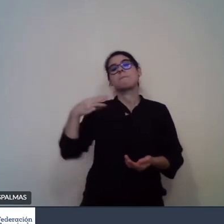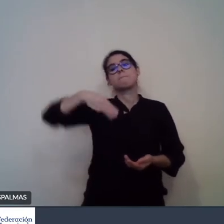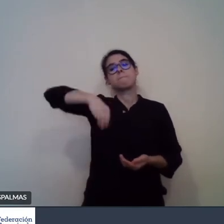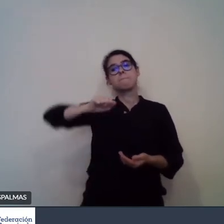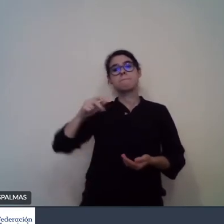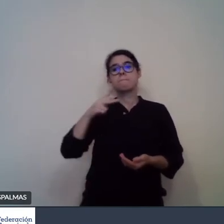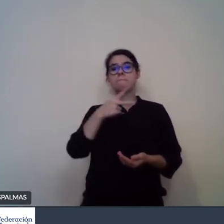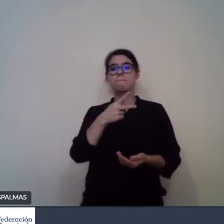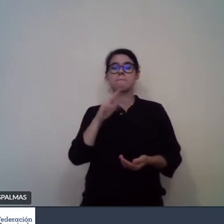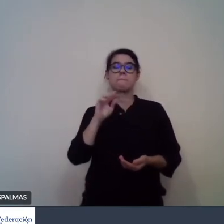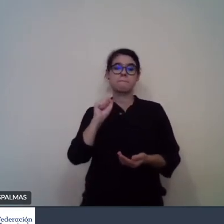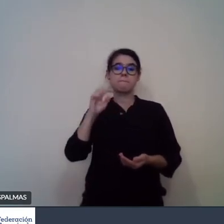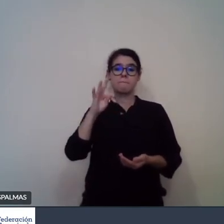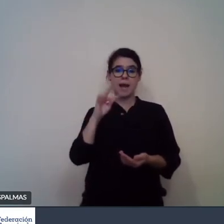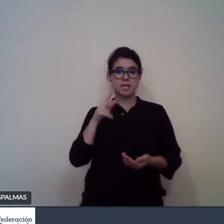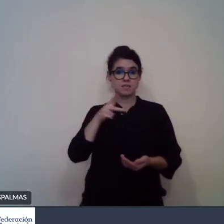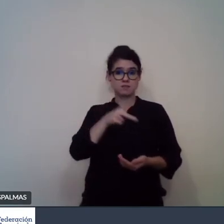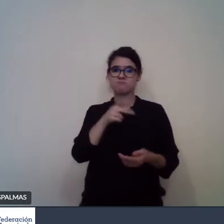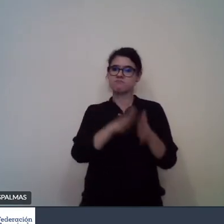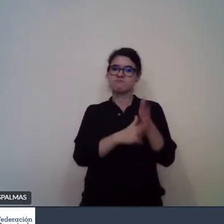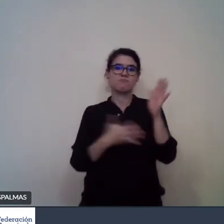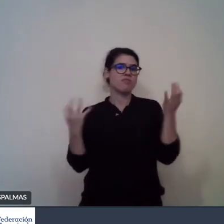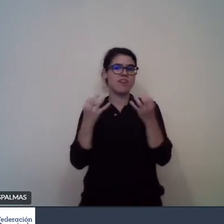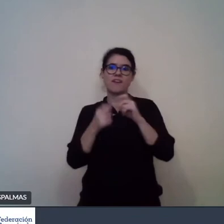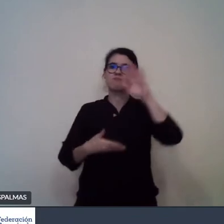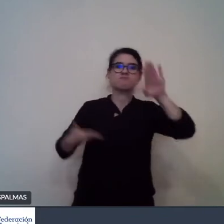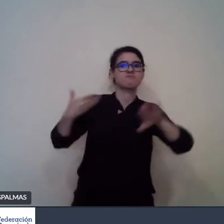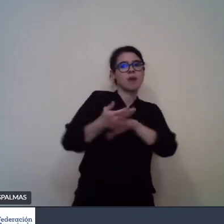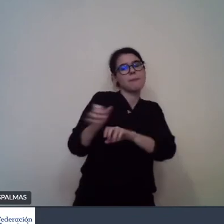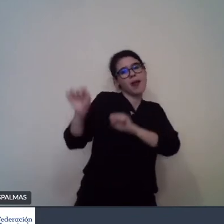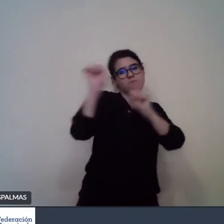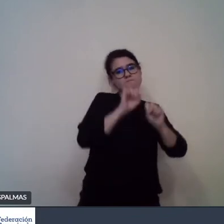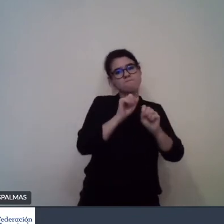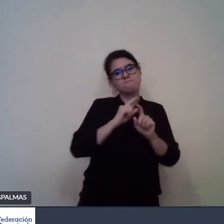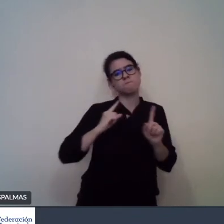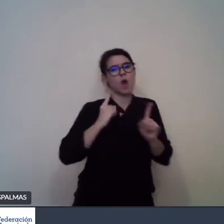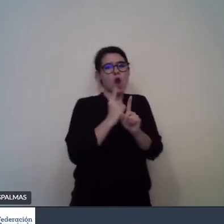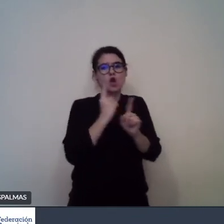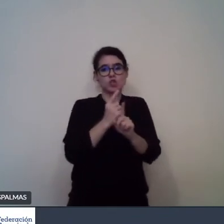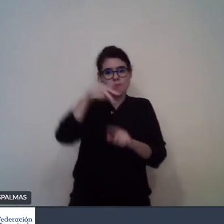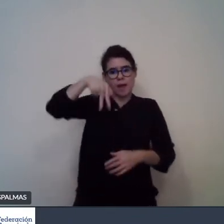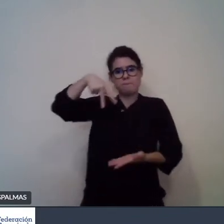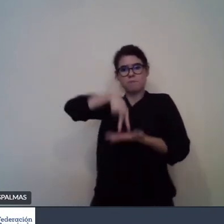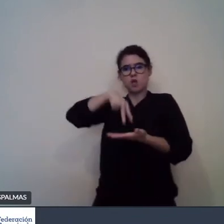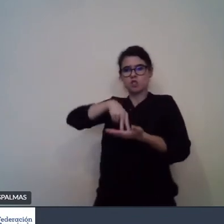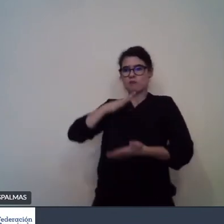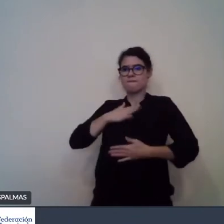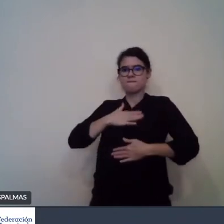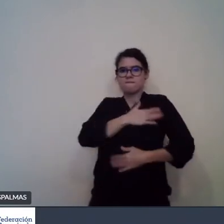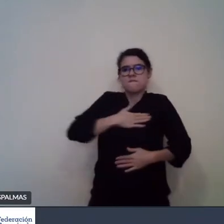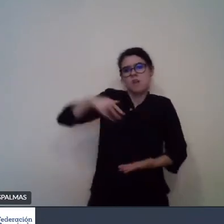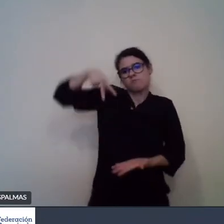hace una curva excesiva, pero yo creo que podría haber ido más recto para ocupar esa posición y jugar el mismatch ahí.